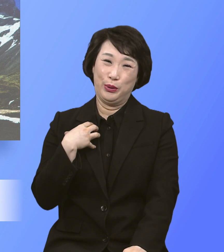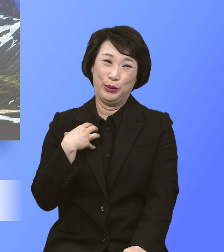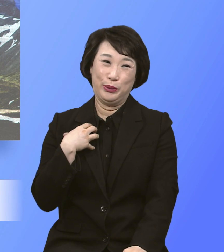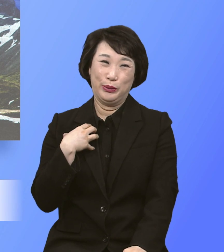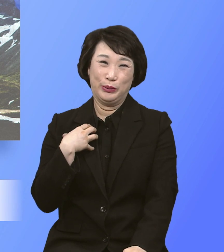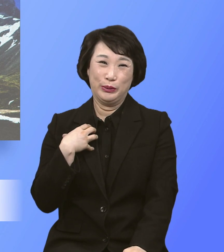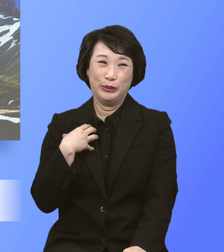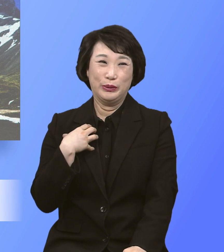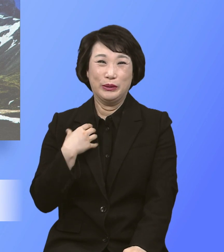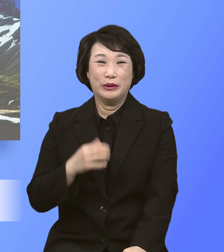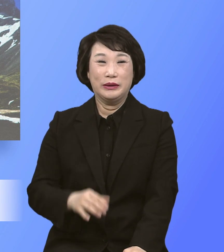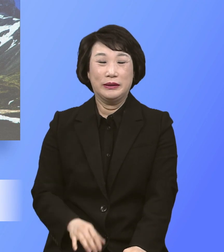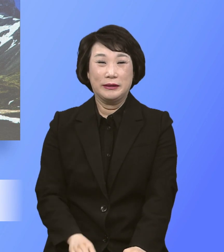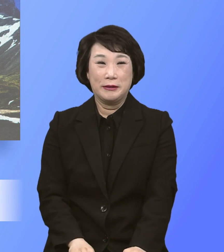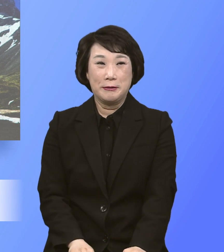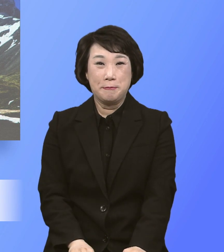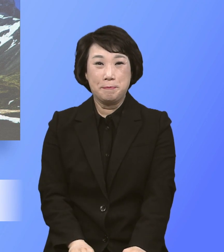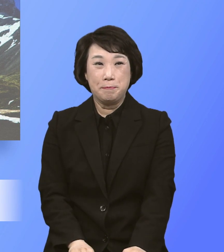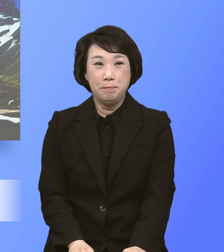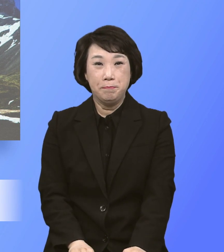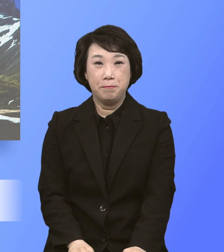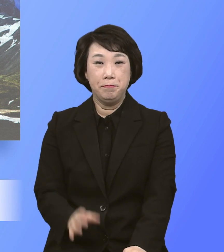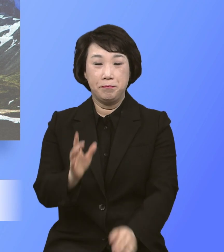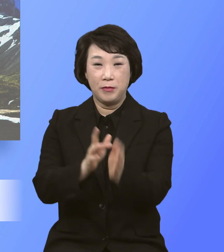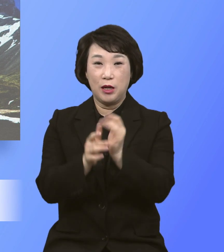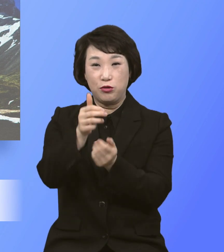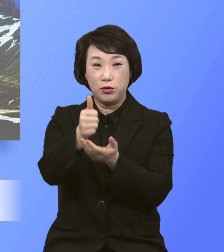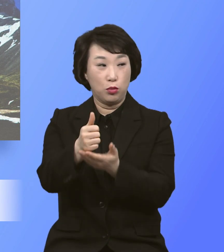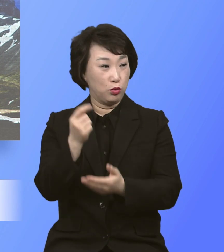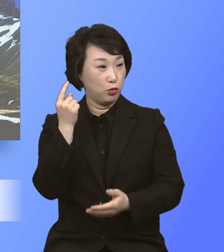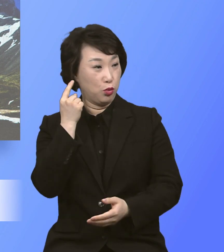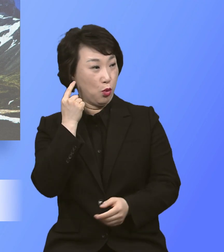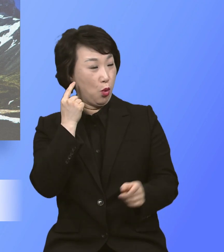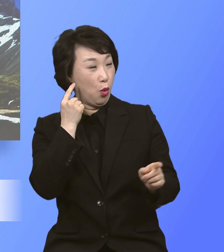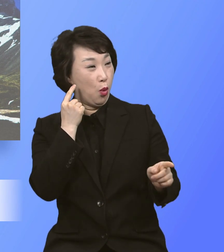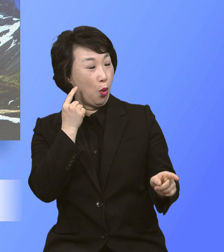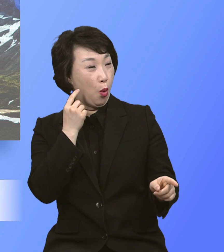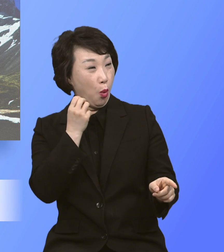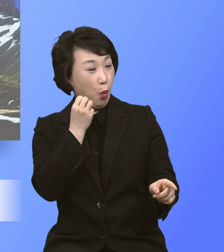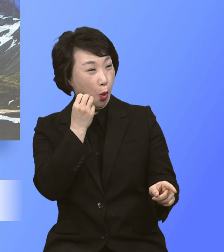감당할 수가 없습니다. 예수께서 들으시고